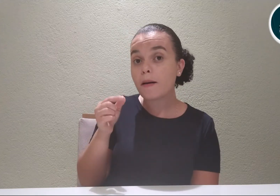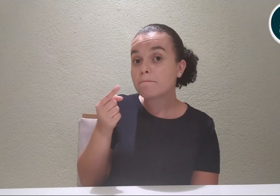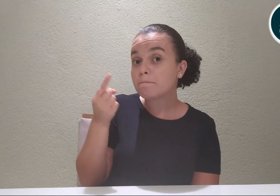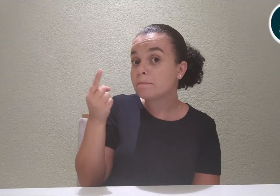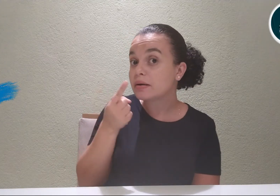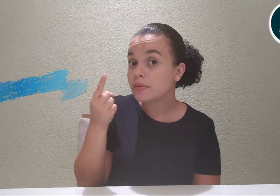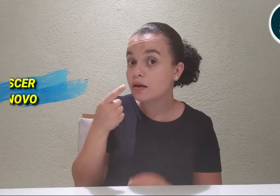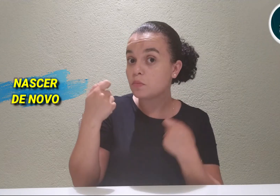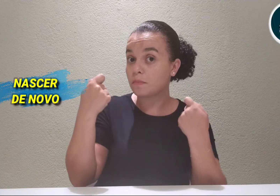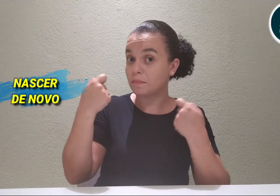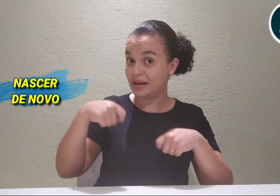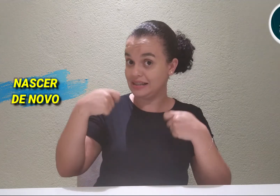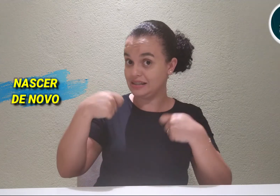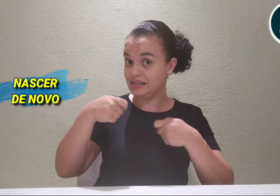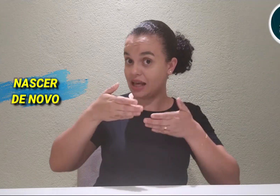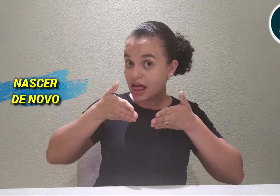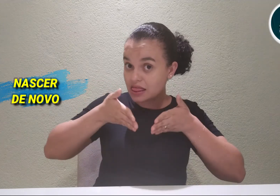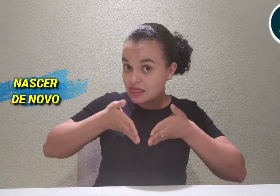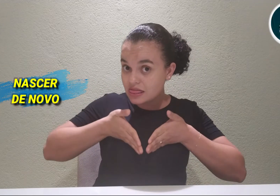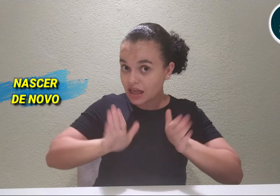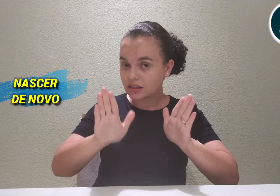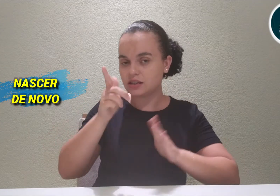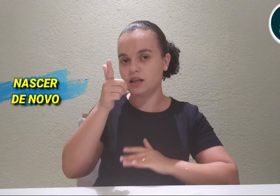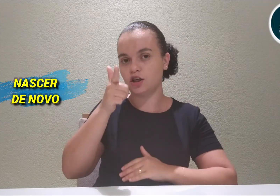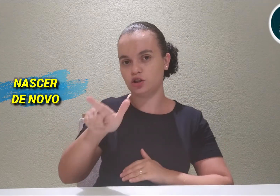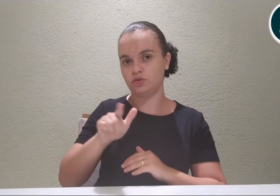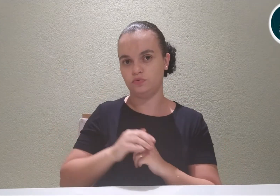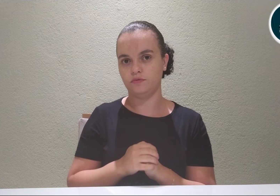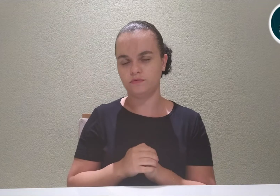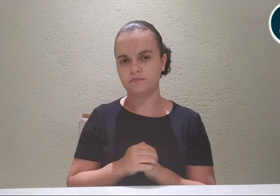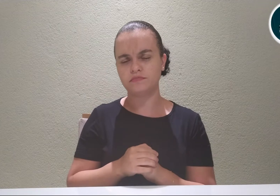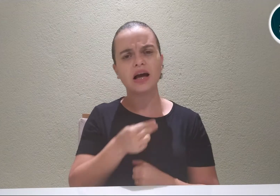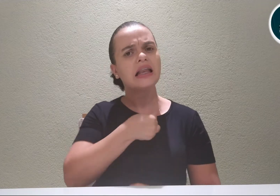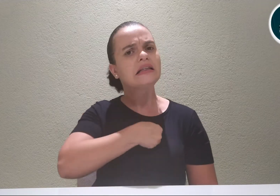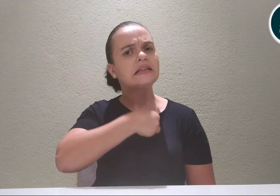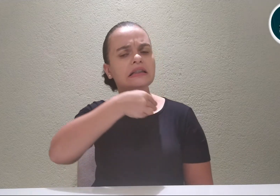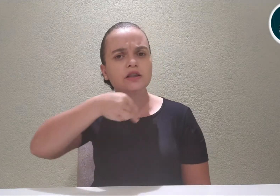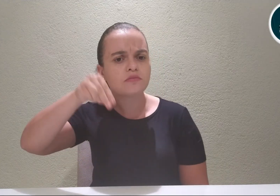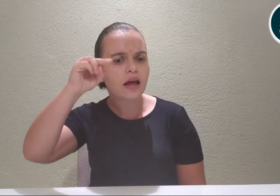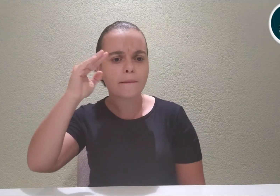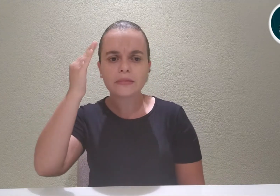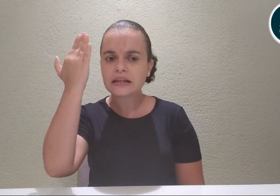Jesus diz a ele que primeiro é preciso nascer de novo.